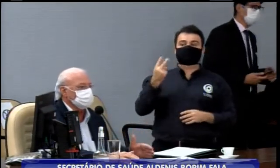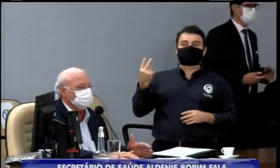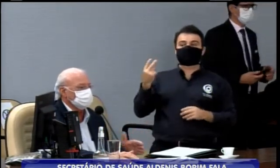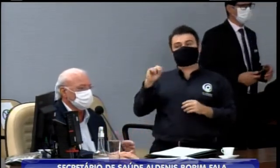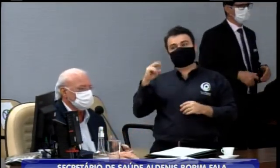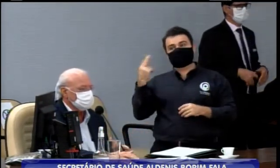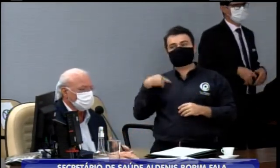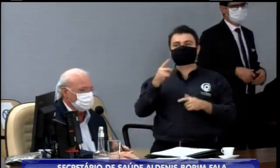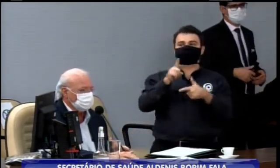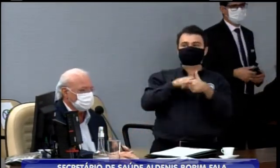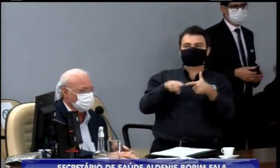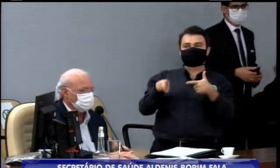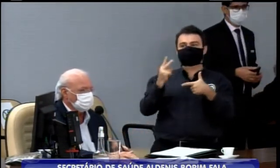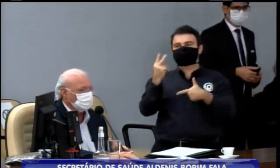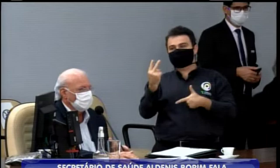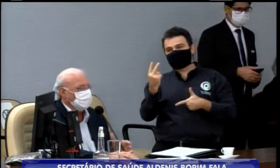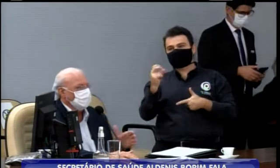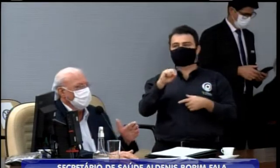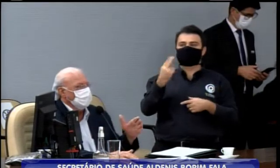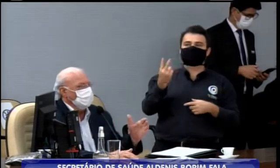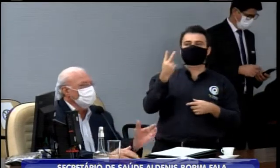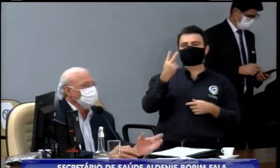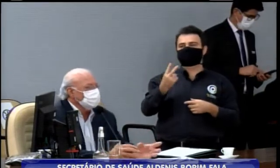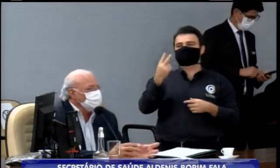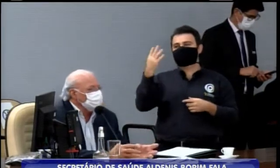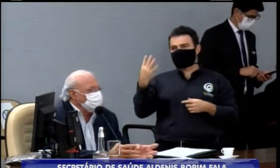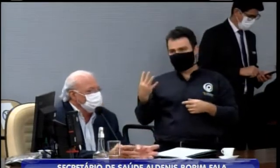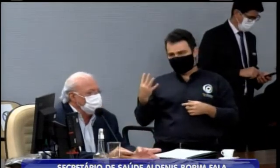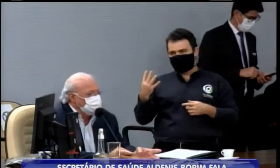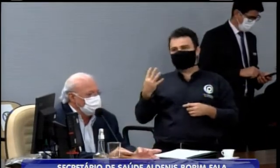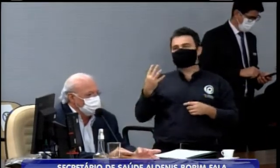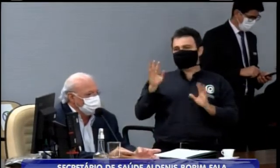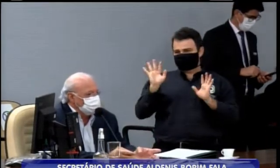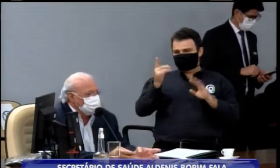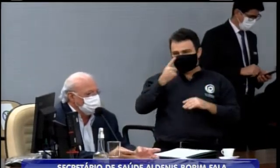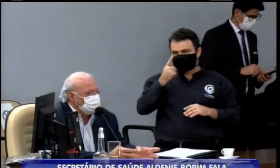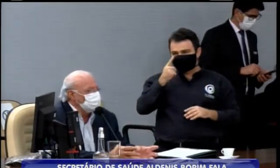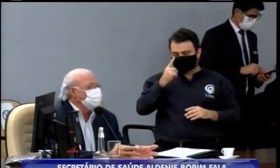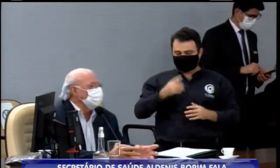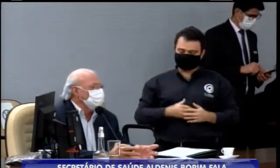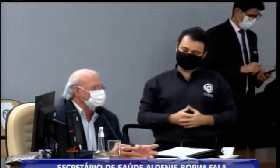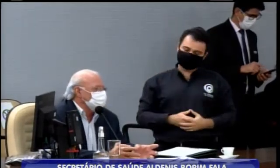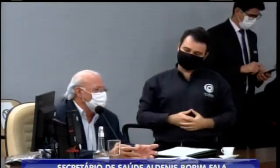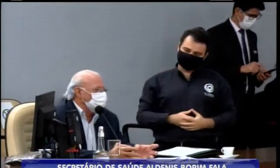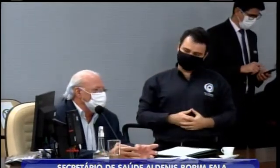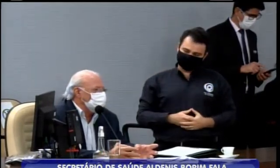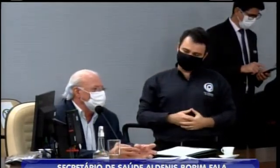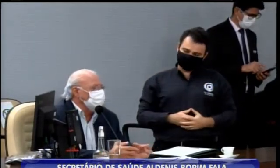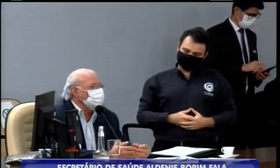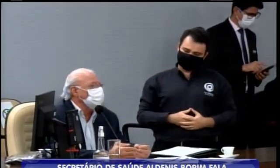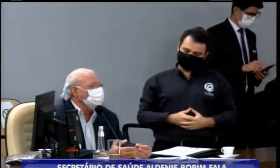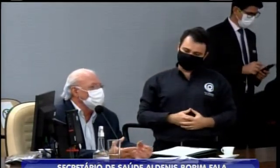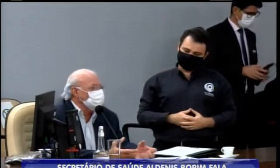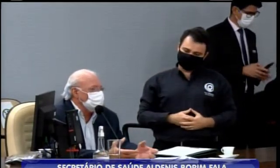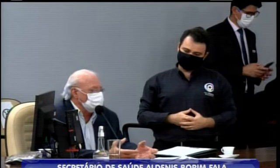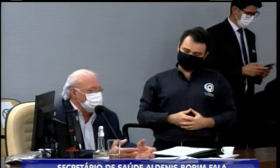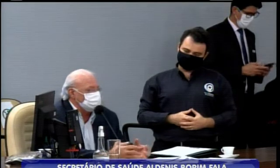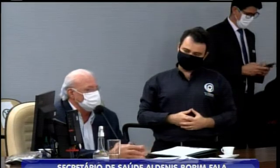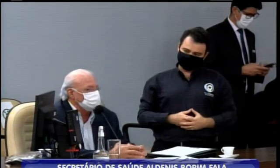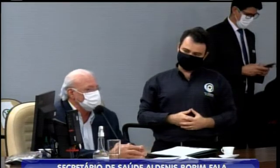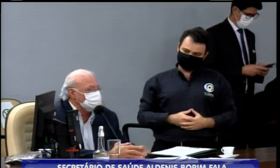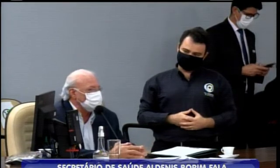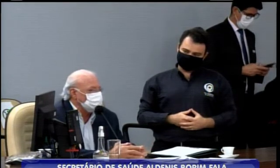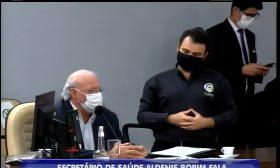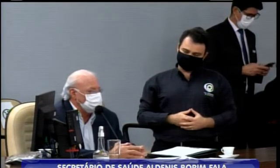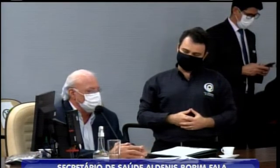dividi por 12 ou 24. E nós pretendemos, é uma pretensão até muito grande,